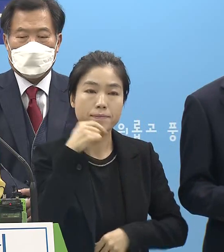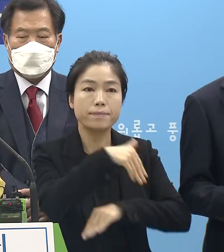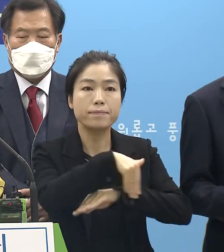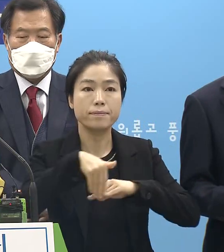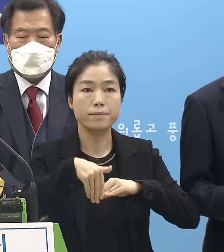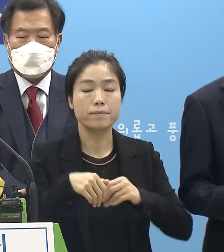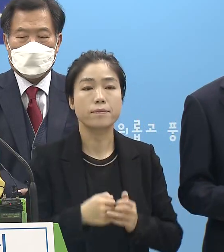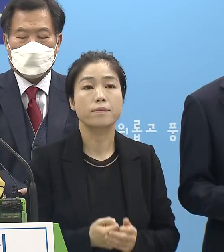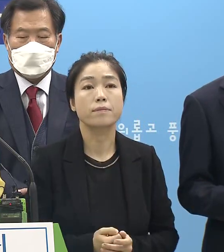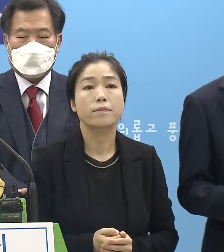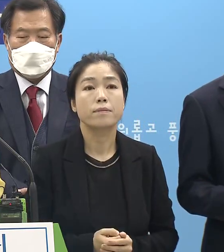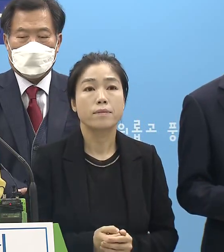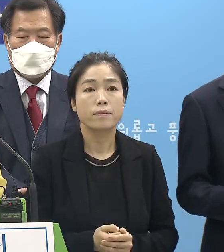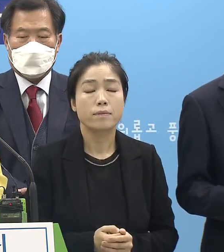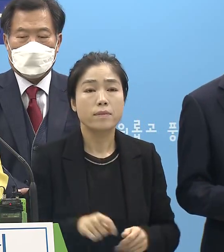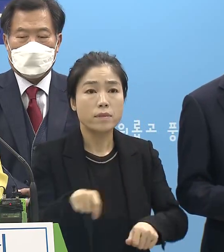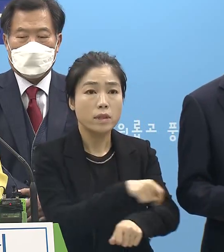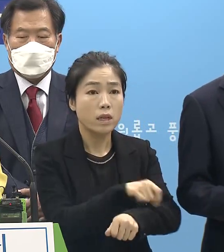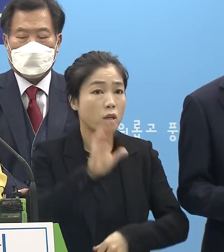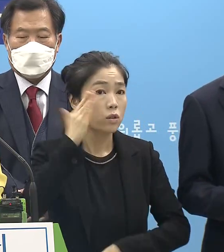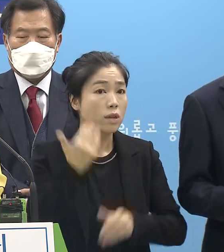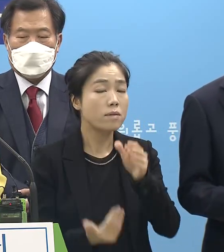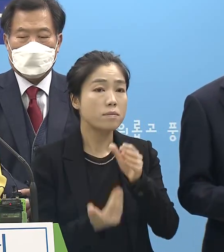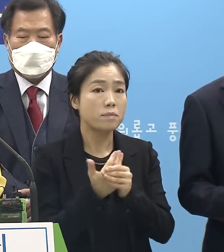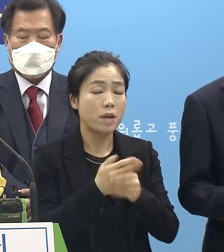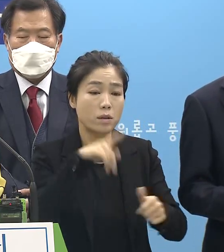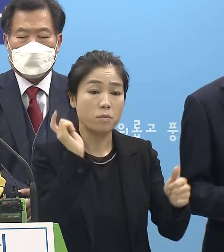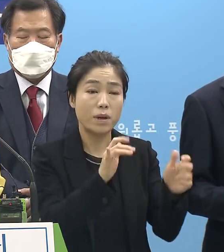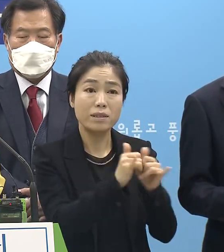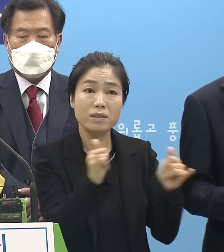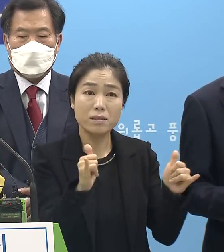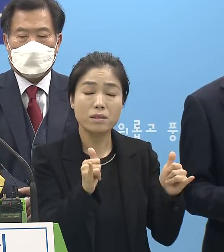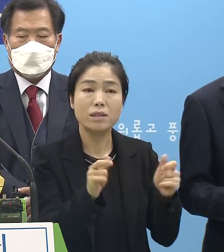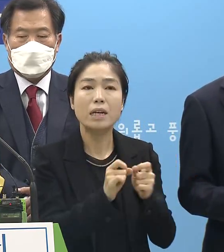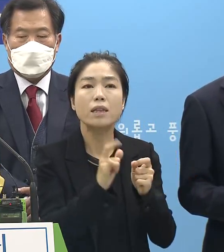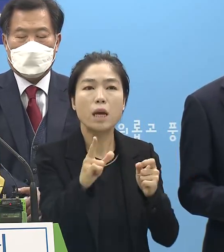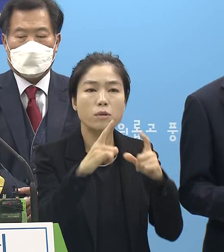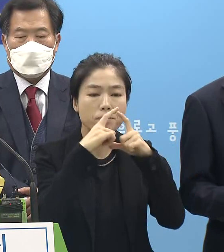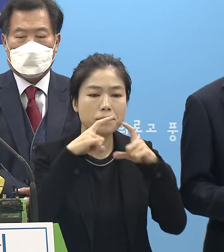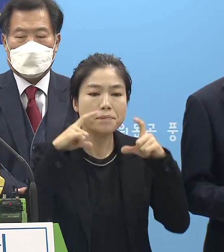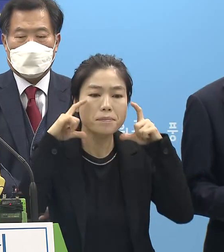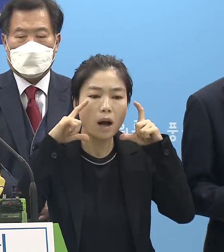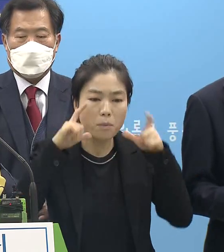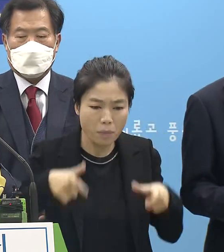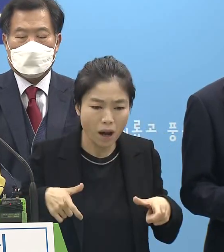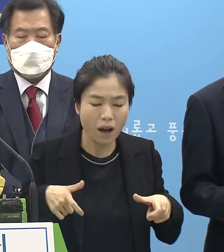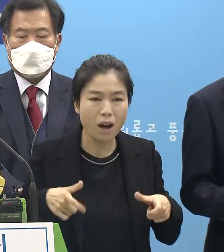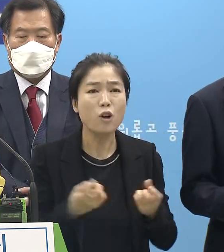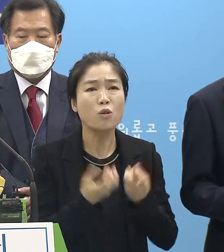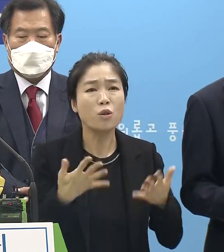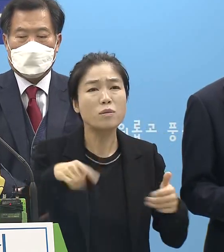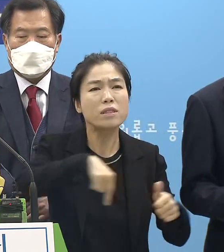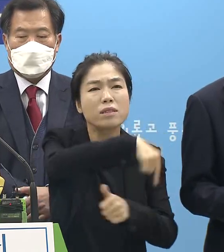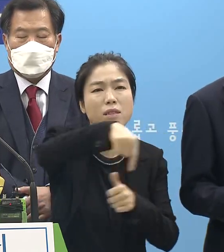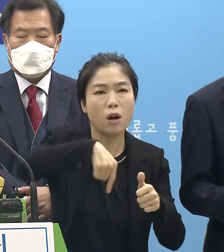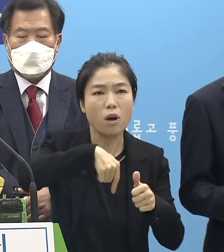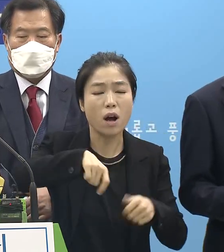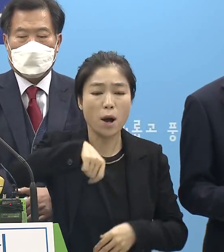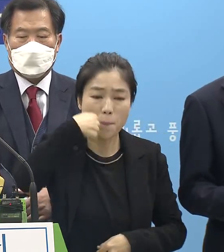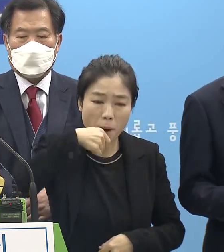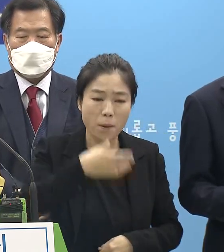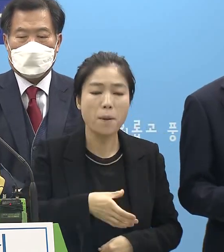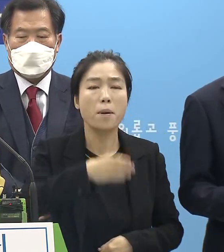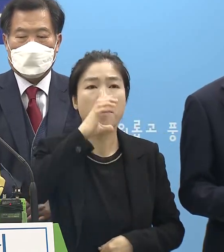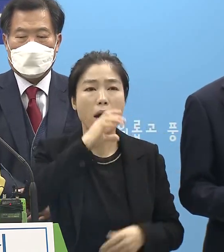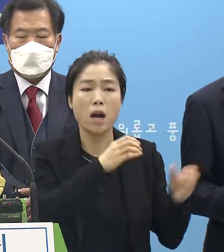강화합니다. 특히 최근 발생한 확진자들은 마스크를 벗을 수밖에 없는 먹고